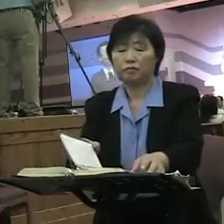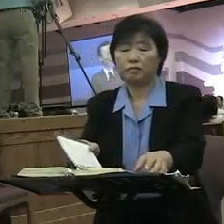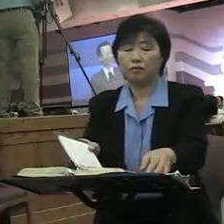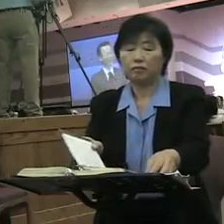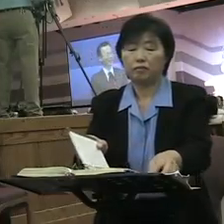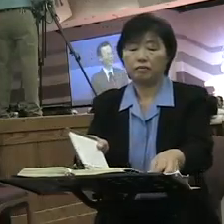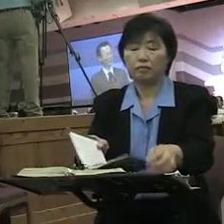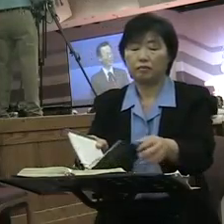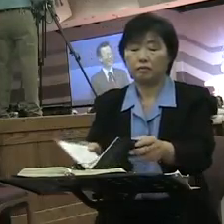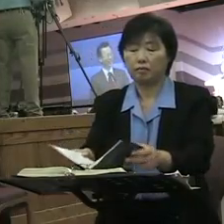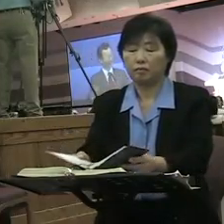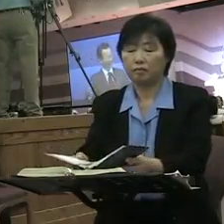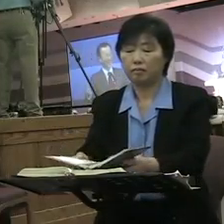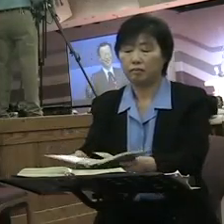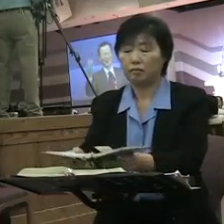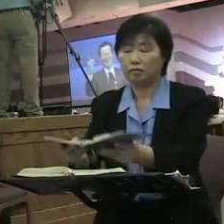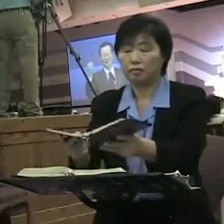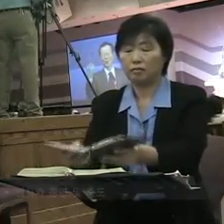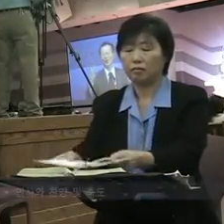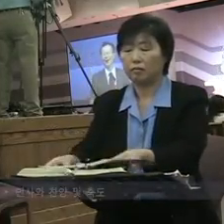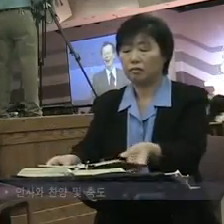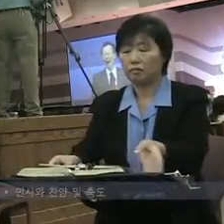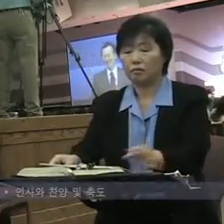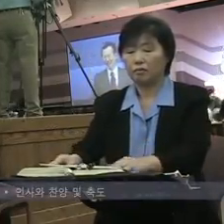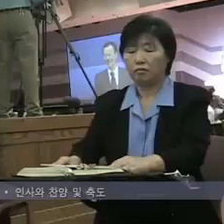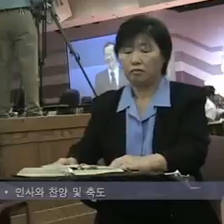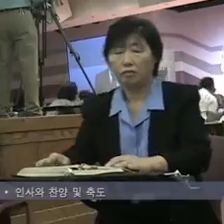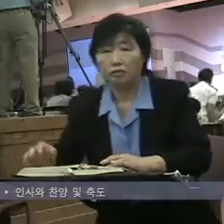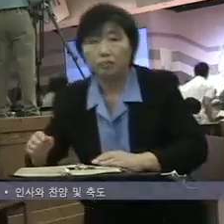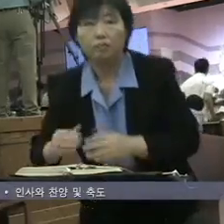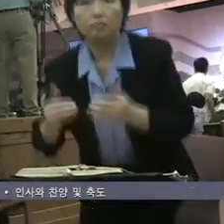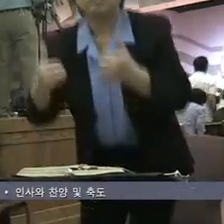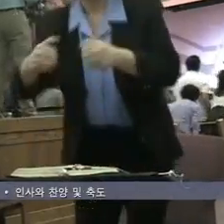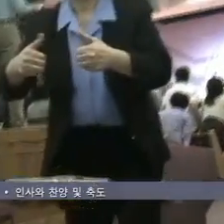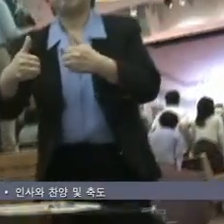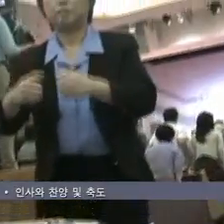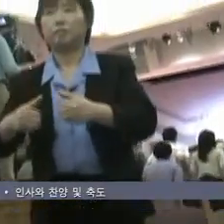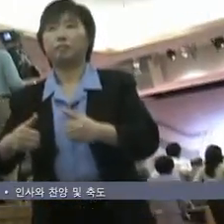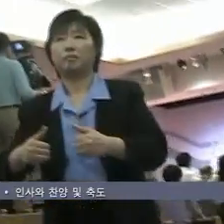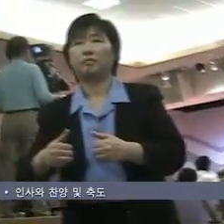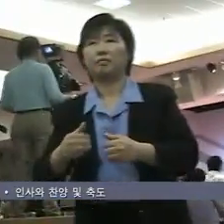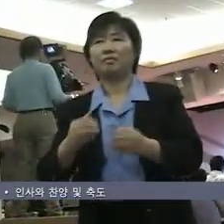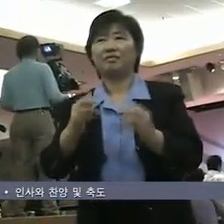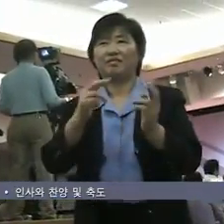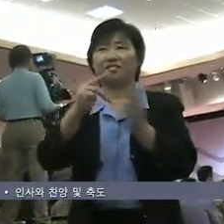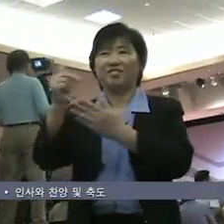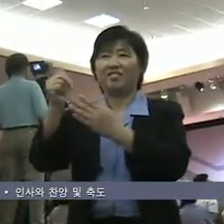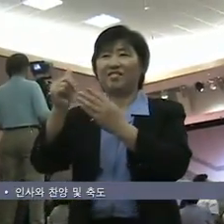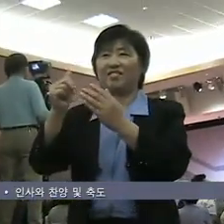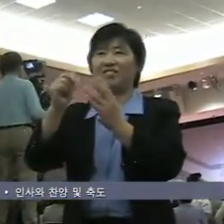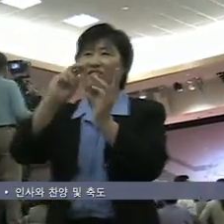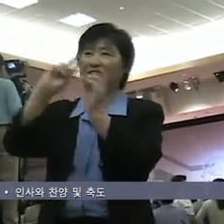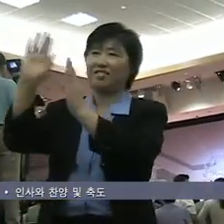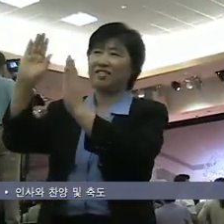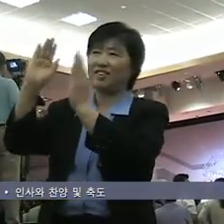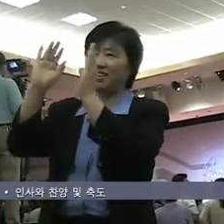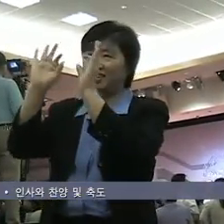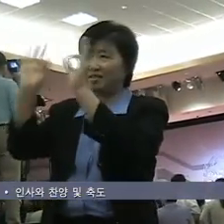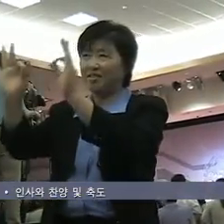승리할 수 있는 우리들이 될 수 있습니다. 우리 다 같이 일어나서 서로와 함께 인사를 나누죠. 주님 바라보며 우리 승리합시다.